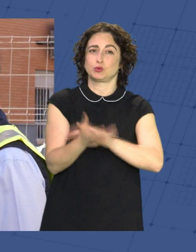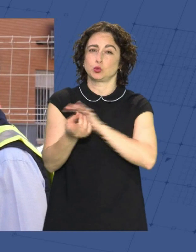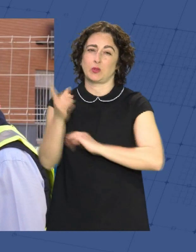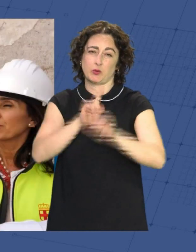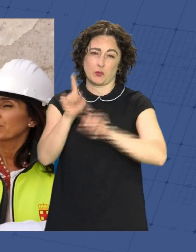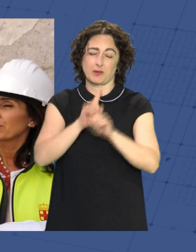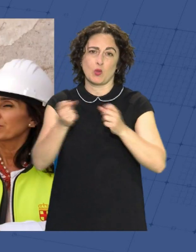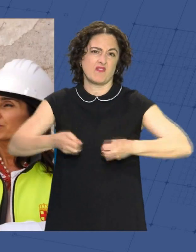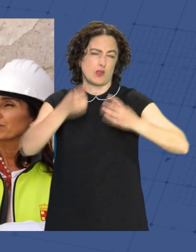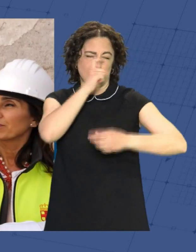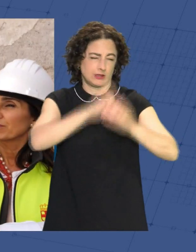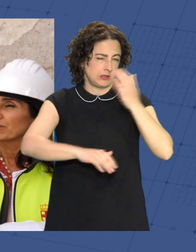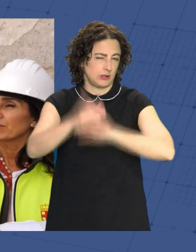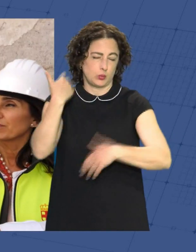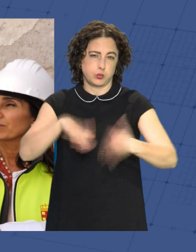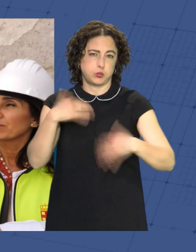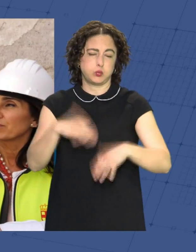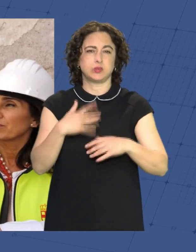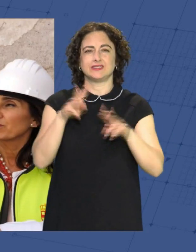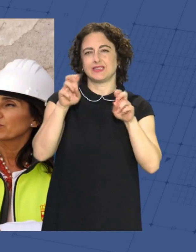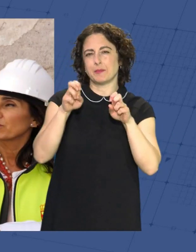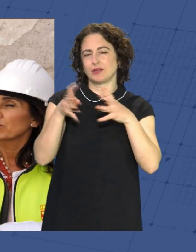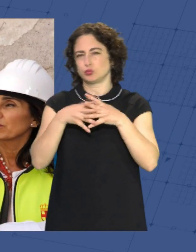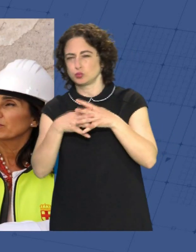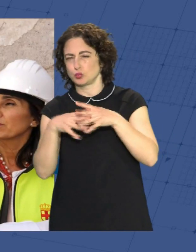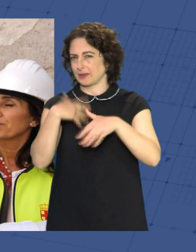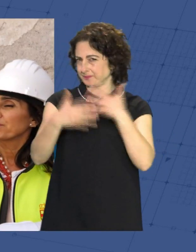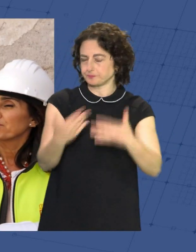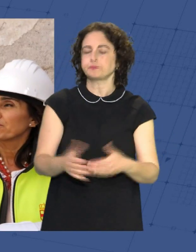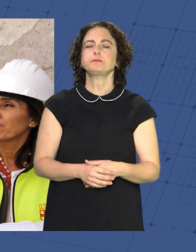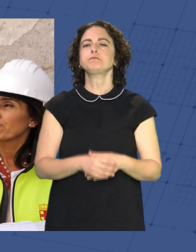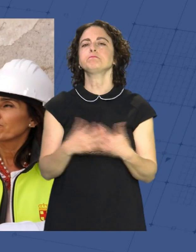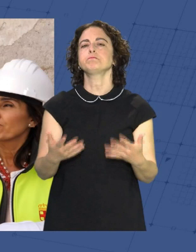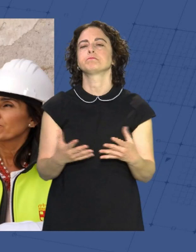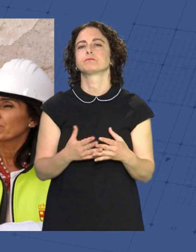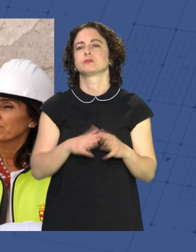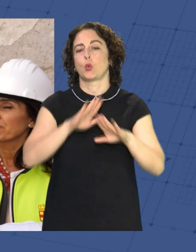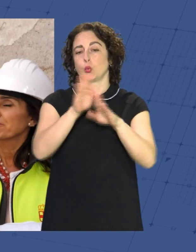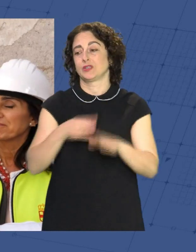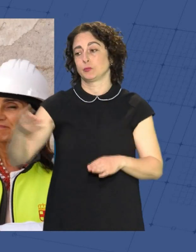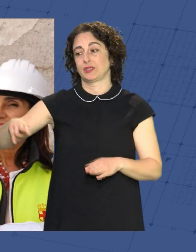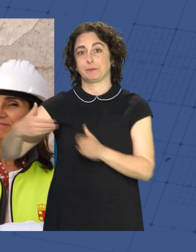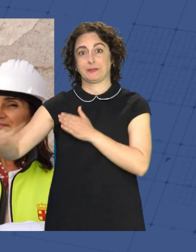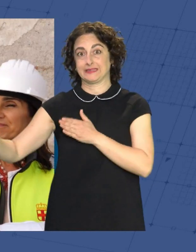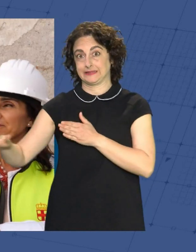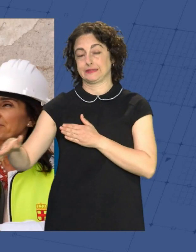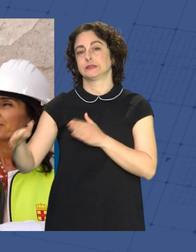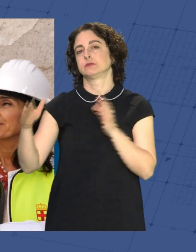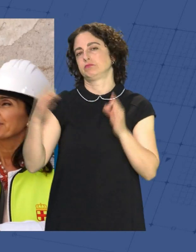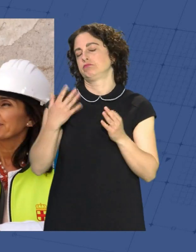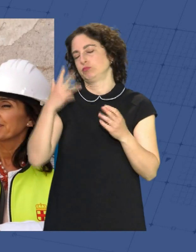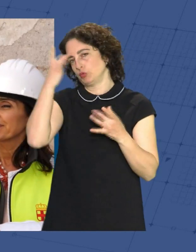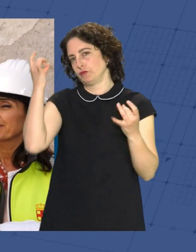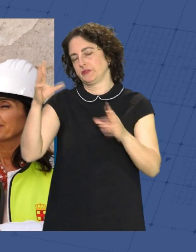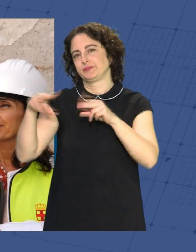de un edificio muy, muy antiguo, temas de arqueológicos y temas de estructura, pues que el último trimestre de este año ya esté por fin acabado y